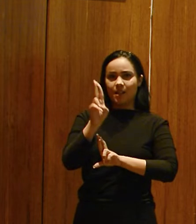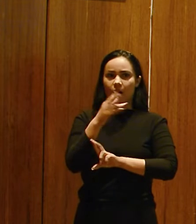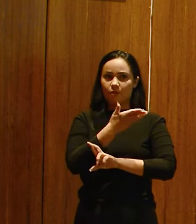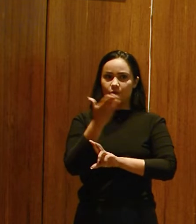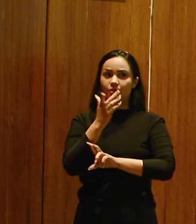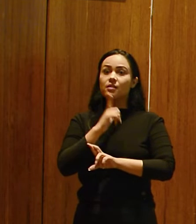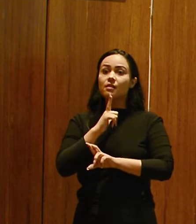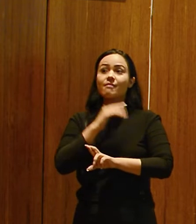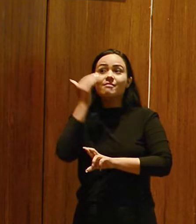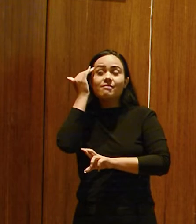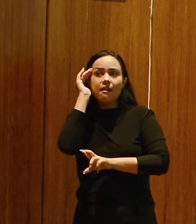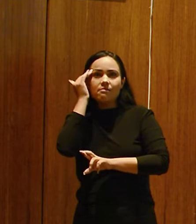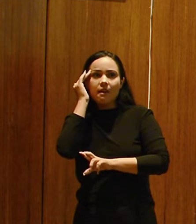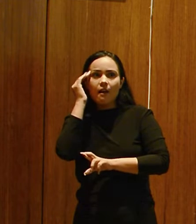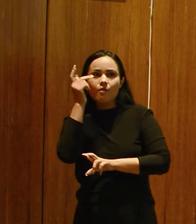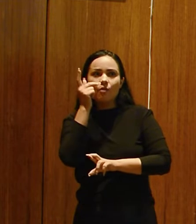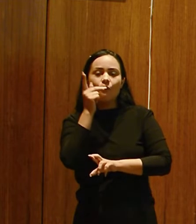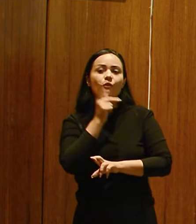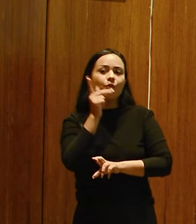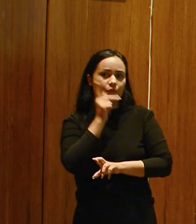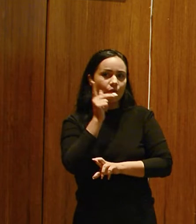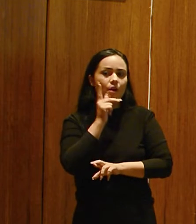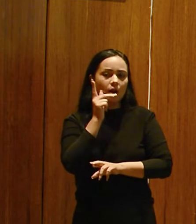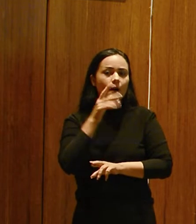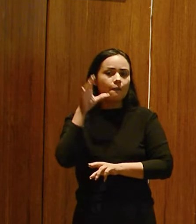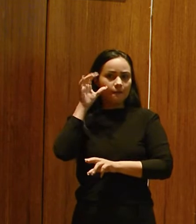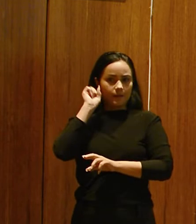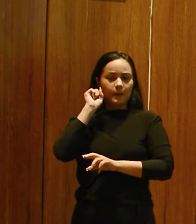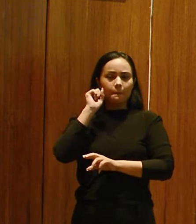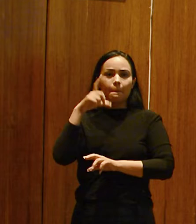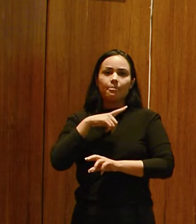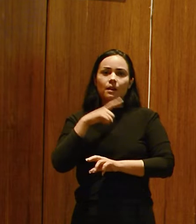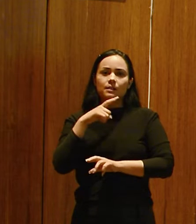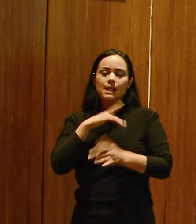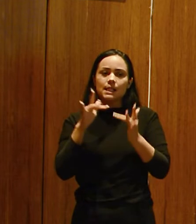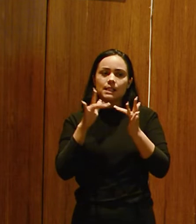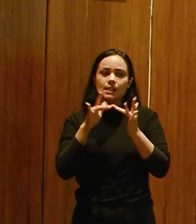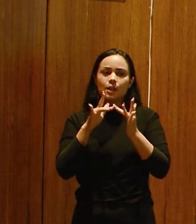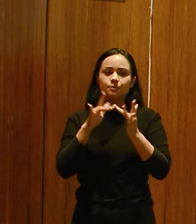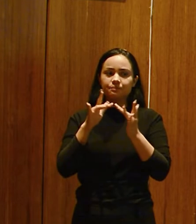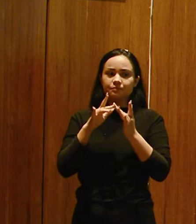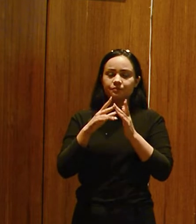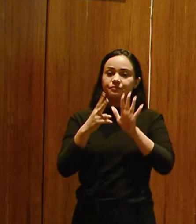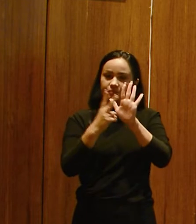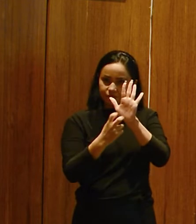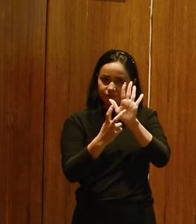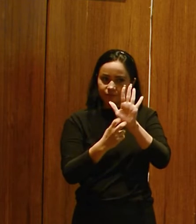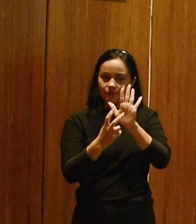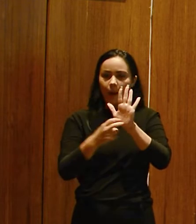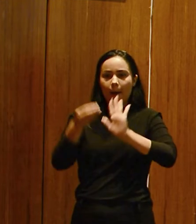para que vocês agora estejam entendendo o que eu estou ouvindo. Vocês estão acessando o seu vocabulário interno, a sua memória